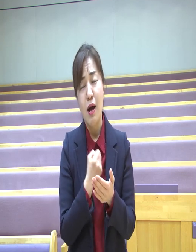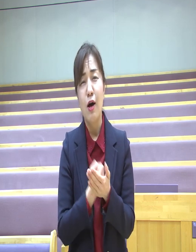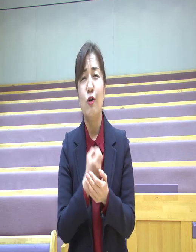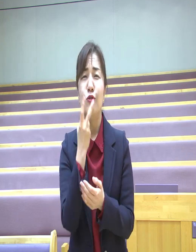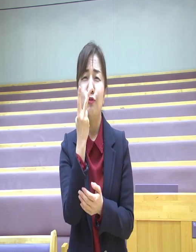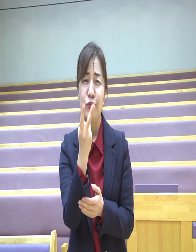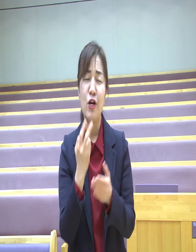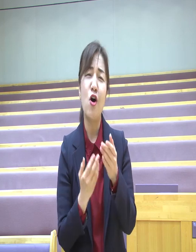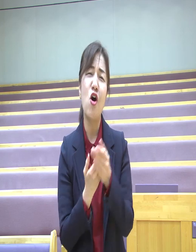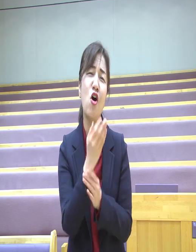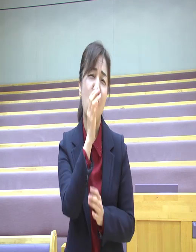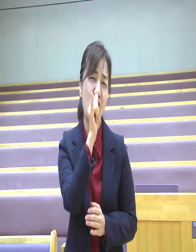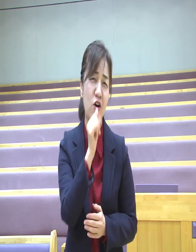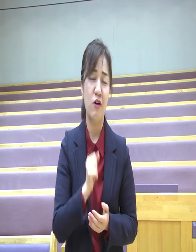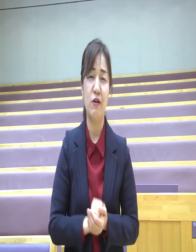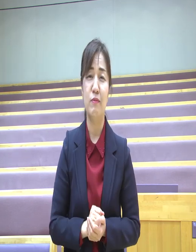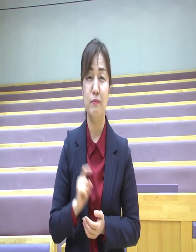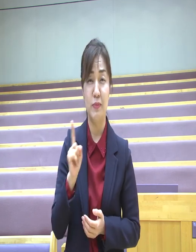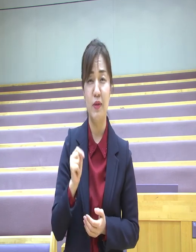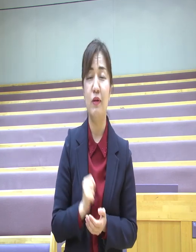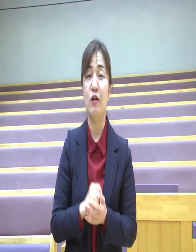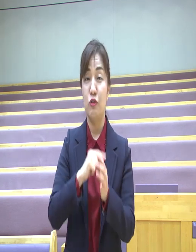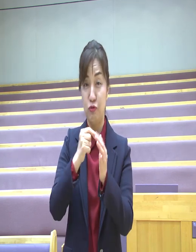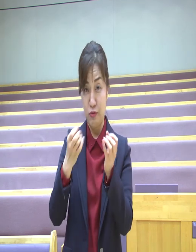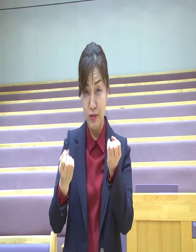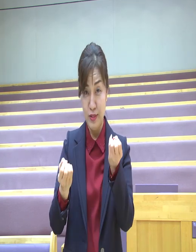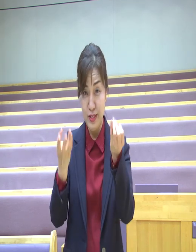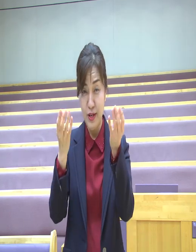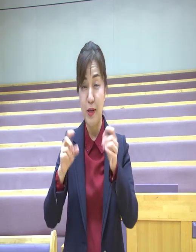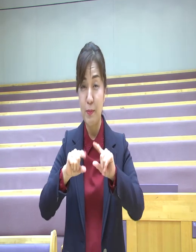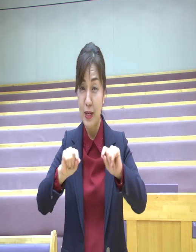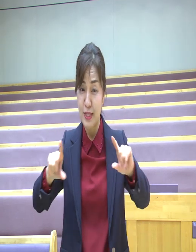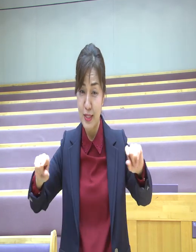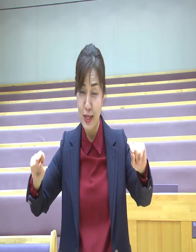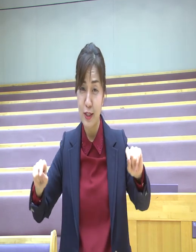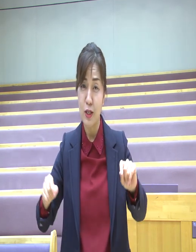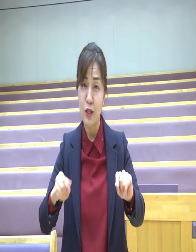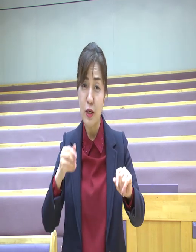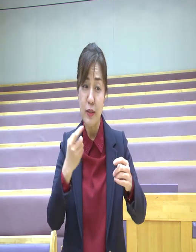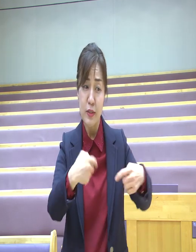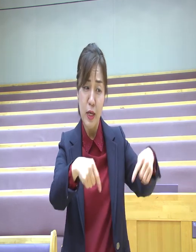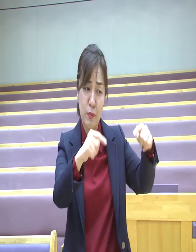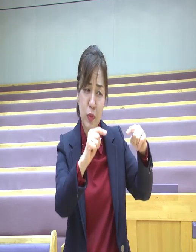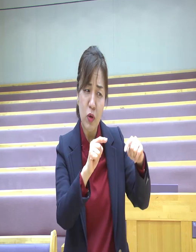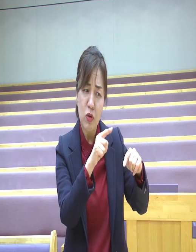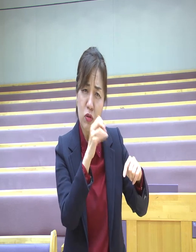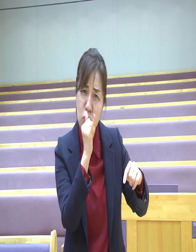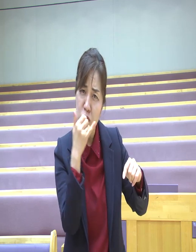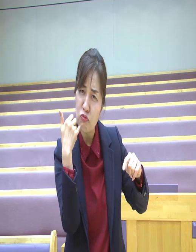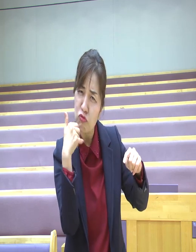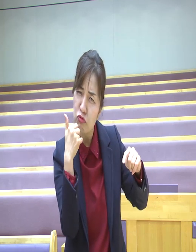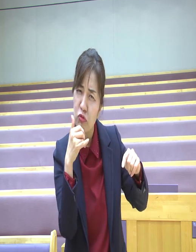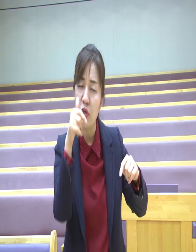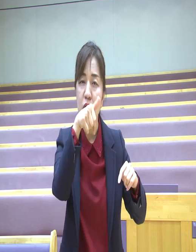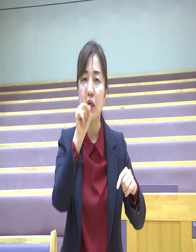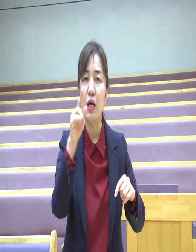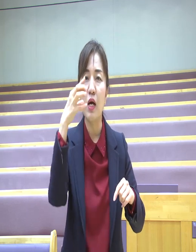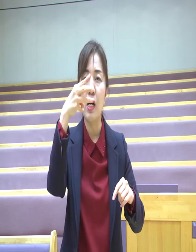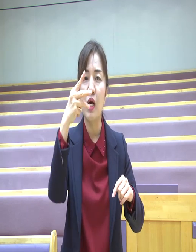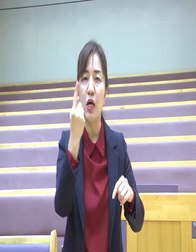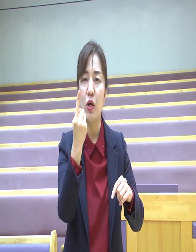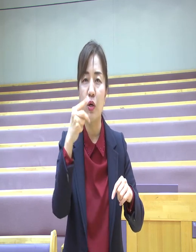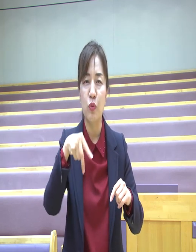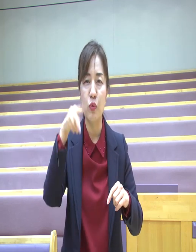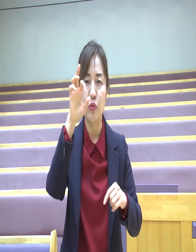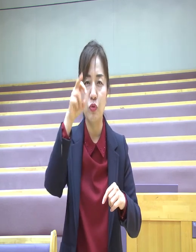안타까운 한 가지 사건을 우리가 보게 되죠. 이 유월절 만찬에 누구도 함께 참여하고 있습니까? 가룟 유다가